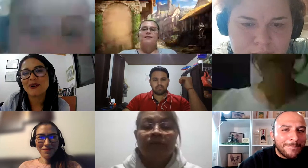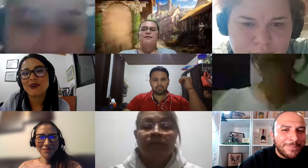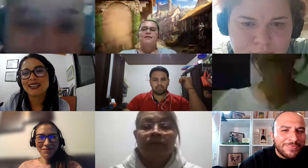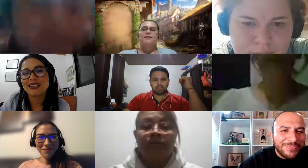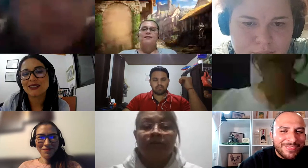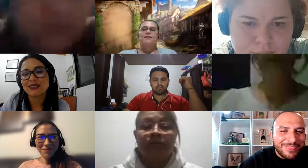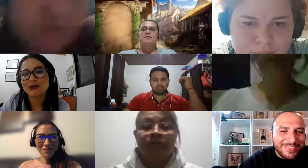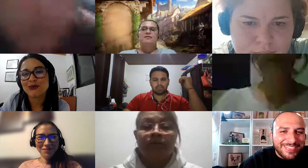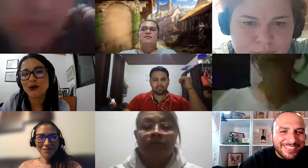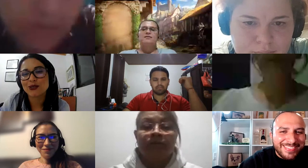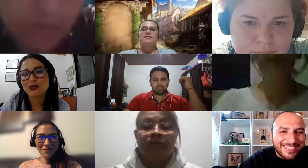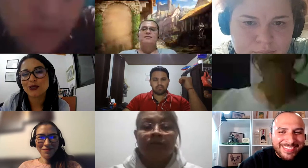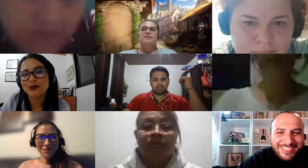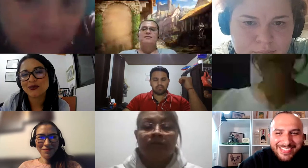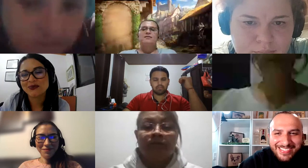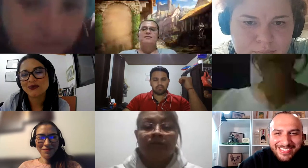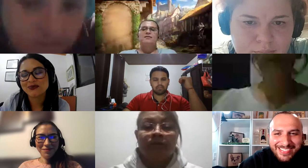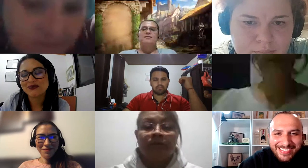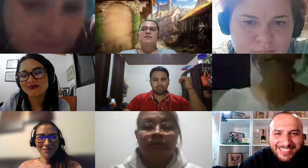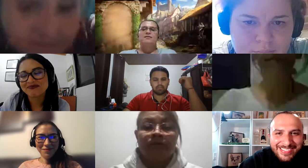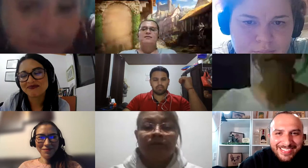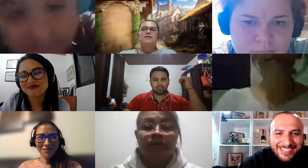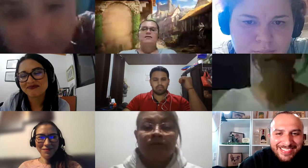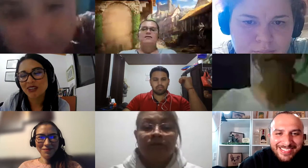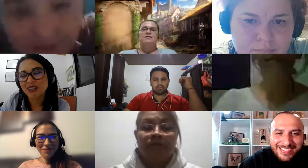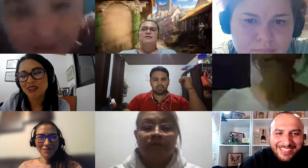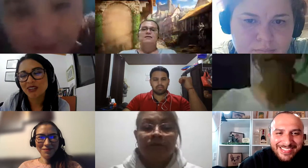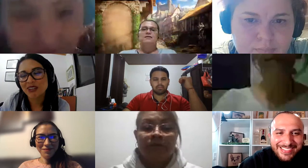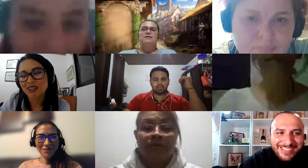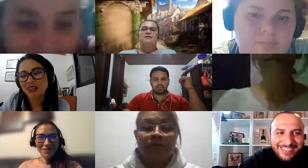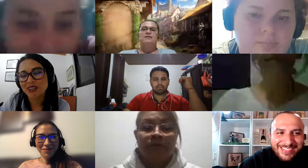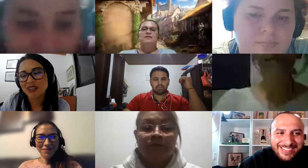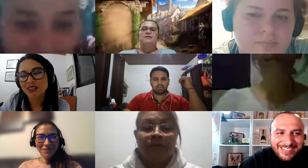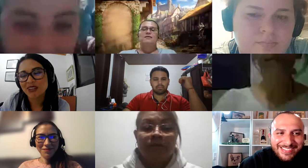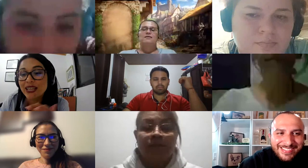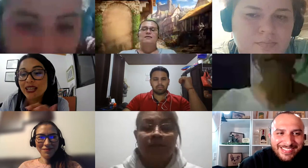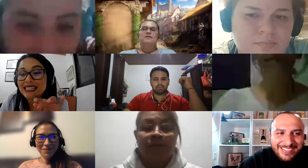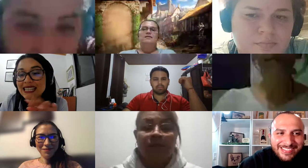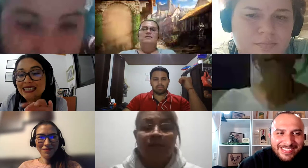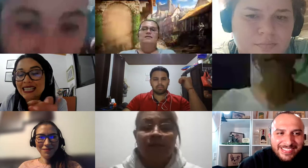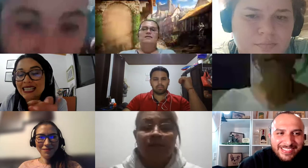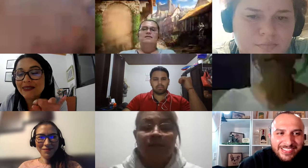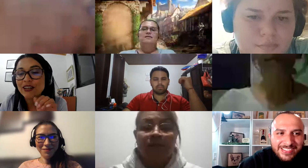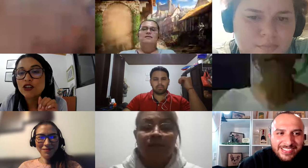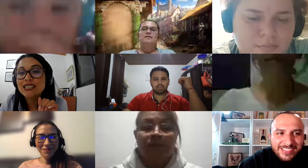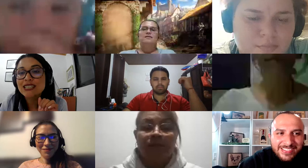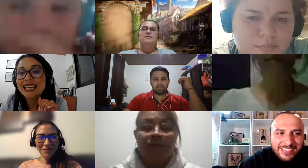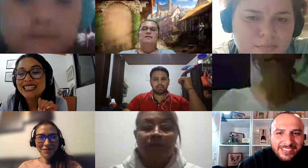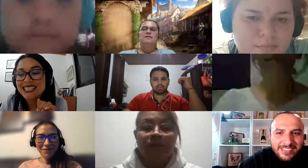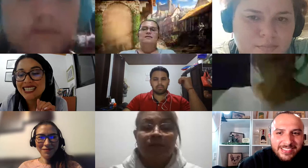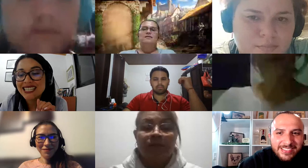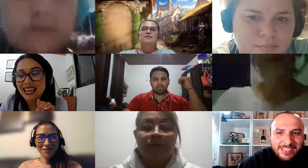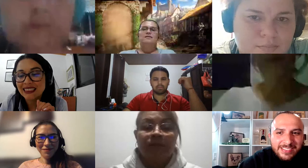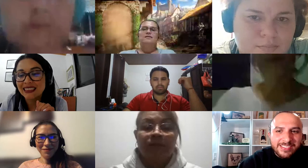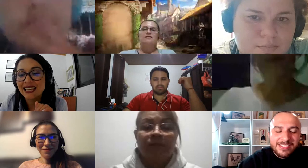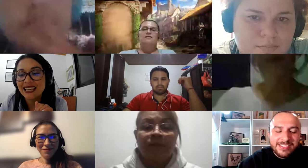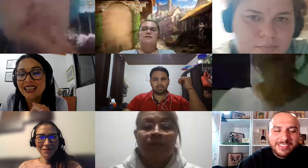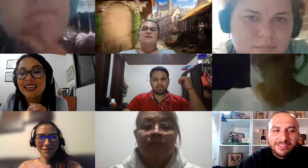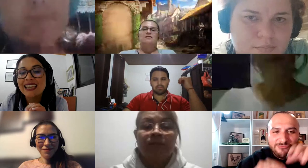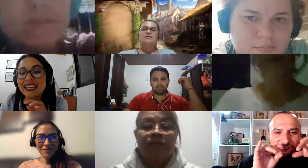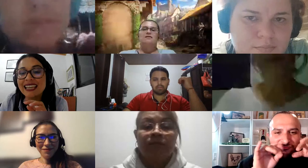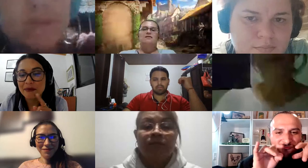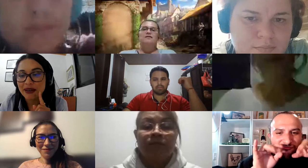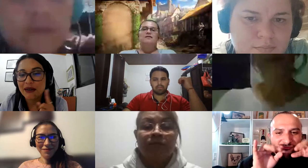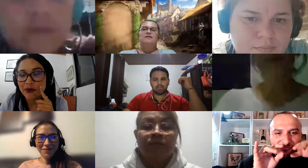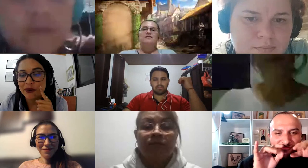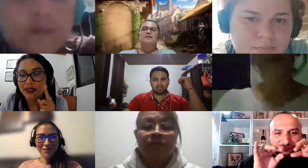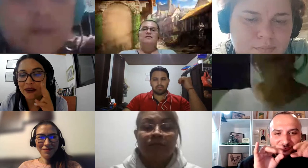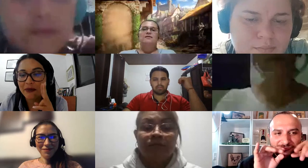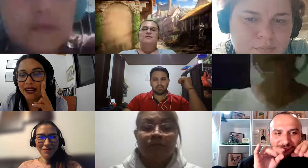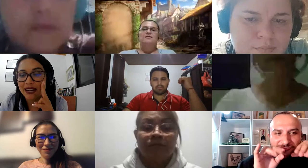mejor tu rostro. Se ve, no se ve. Podés escribirnos en el chat y para poder